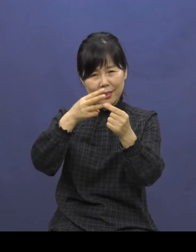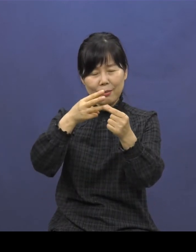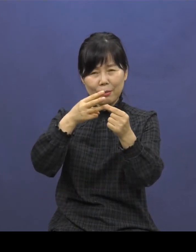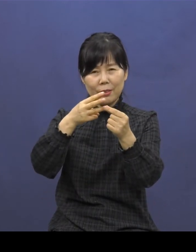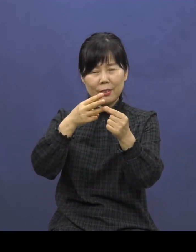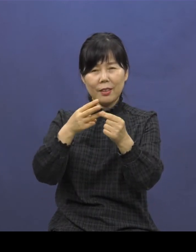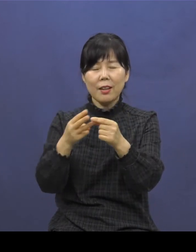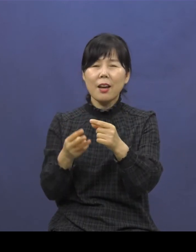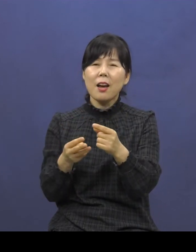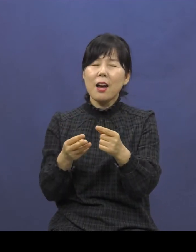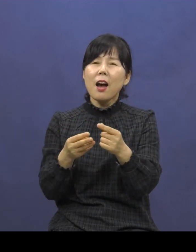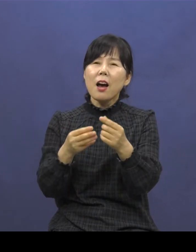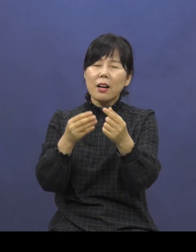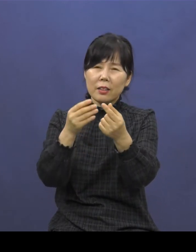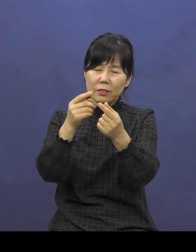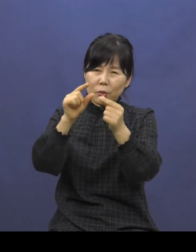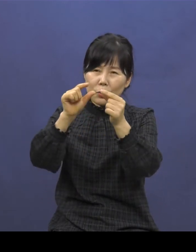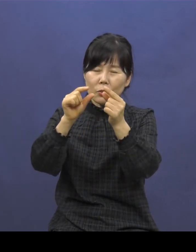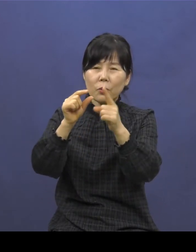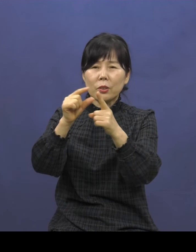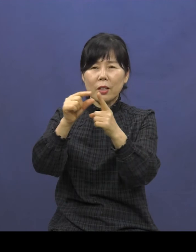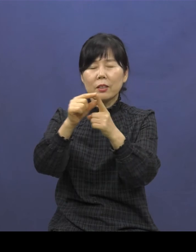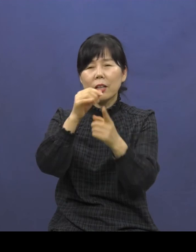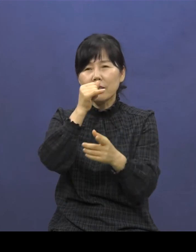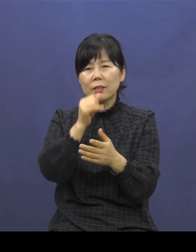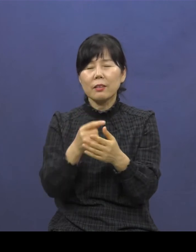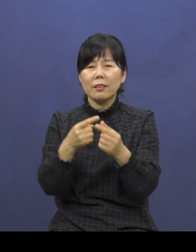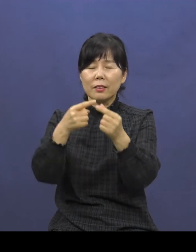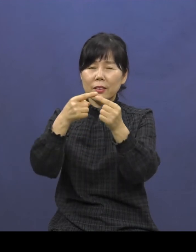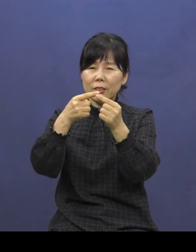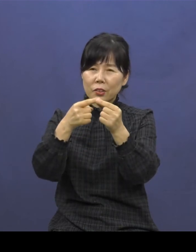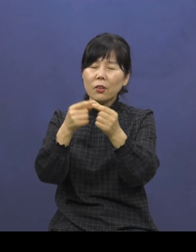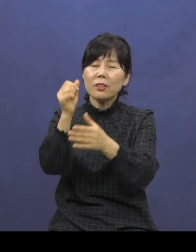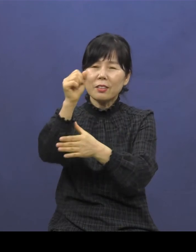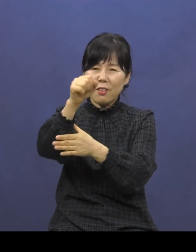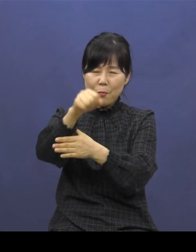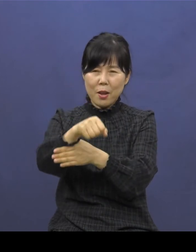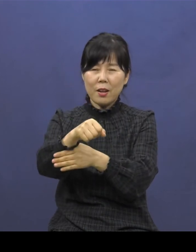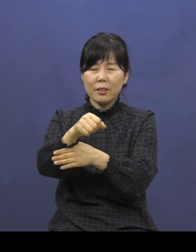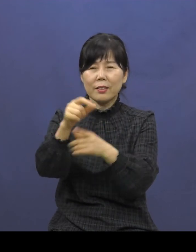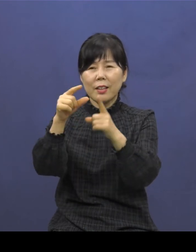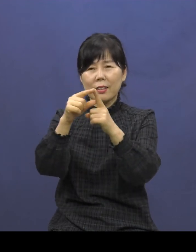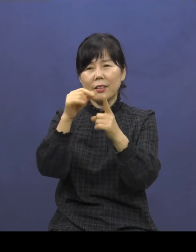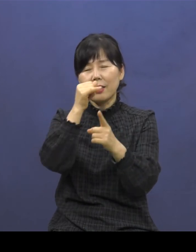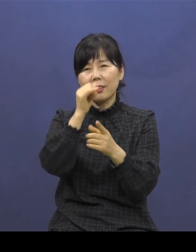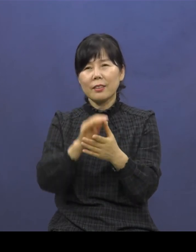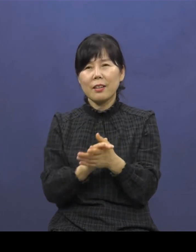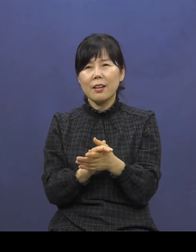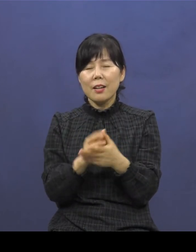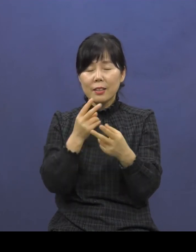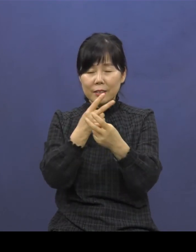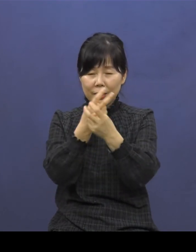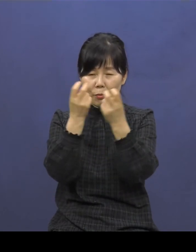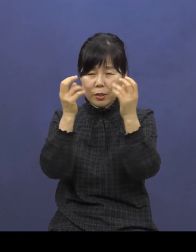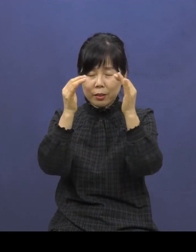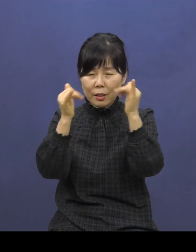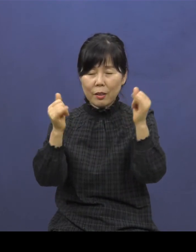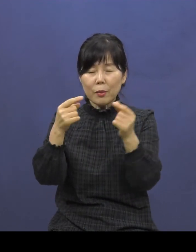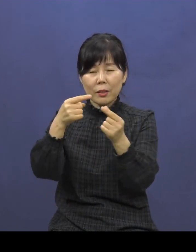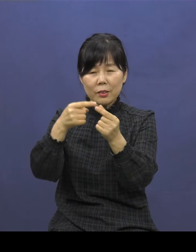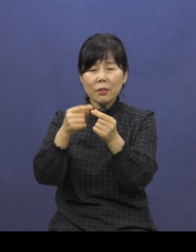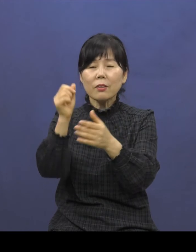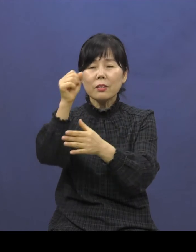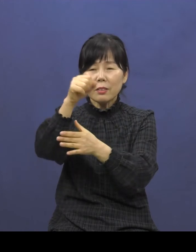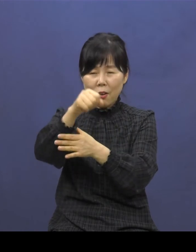세 번째, 또 한 단어는 뭐냐? 첫 열매라는 겁니다. 첫 열매. 잠자는 자들의